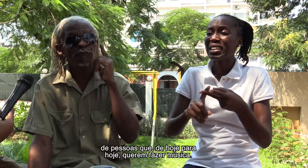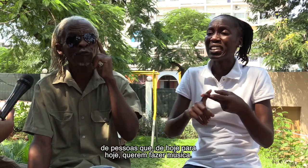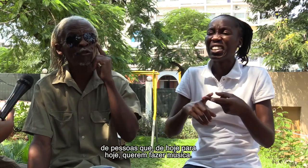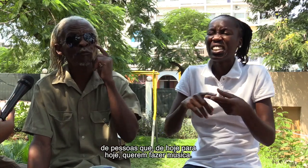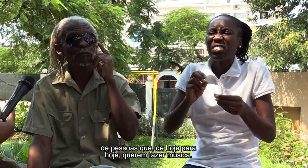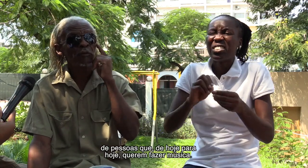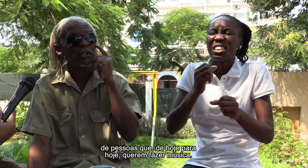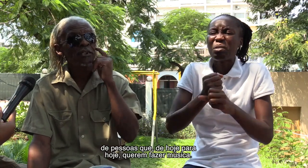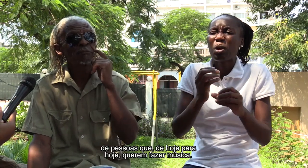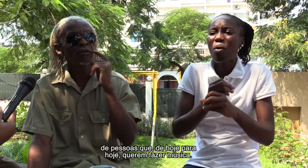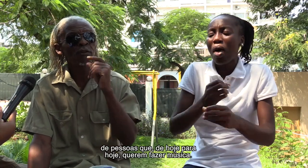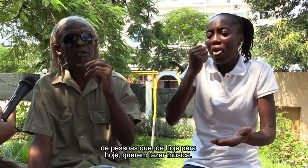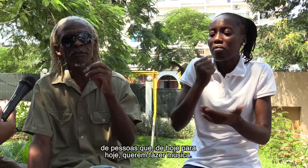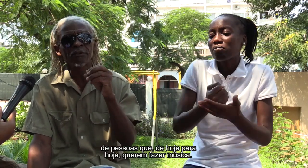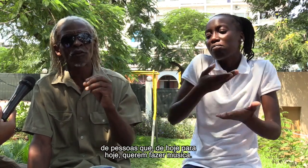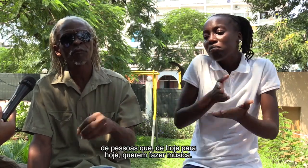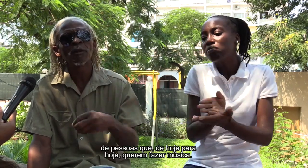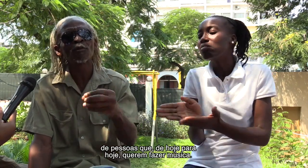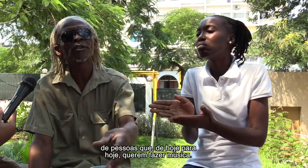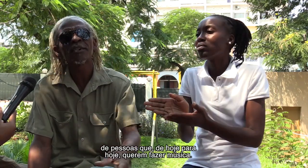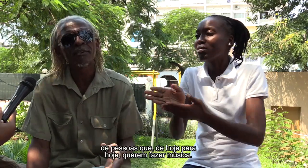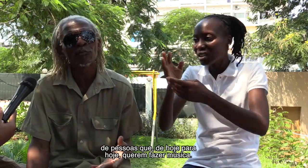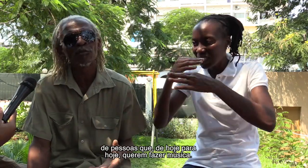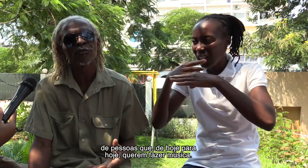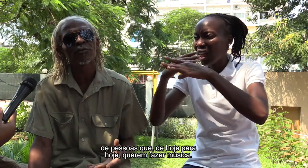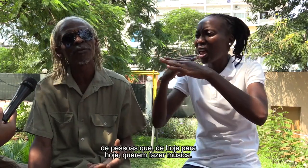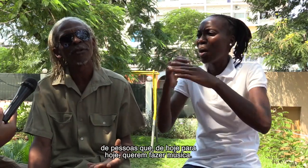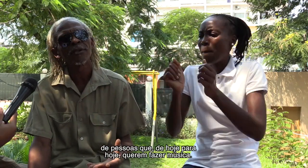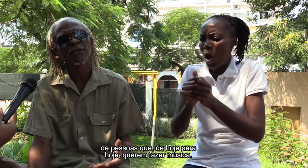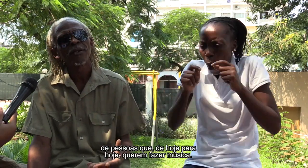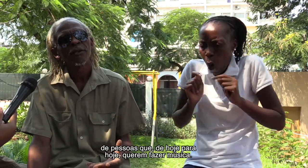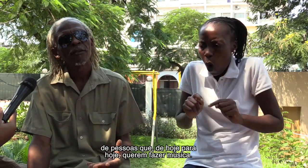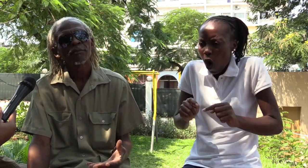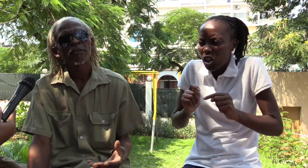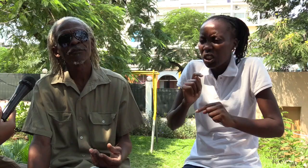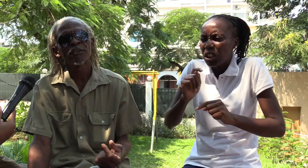Um refúgio é pessoa que de hoje para hoje quer ser músico.